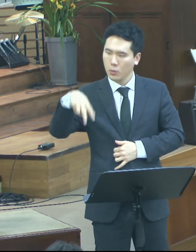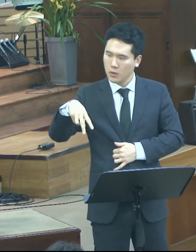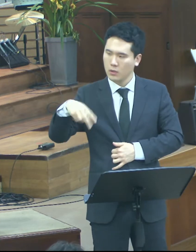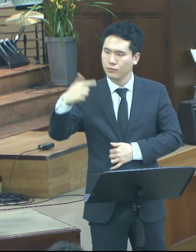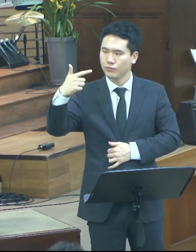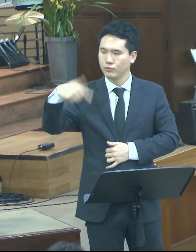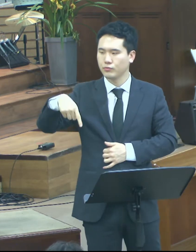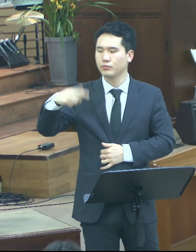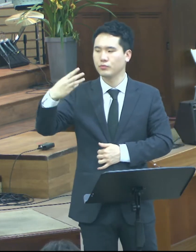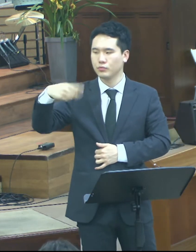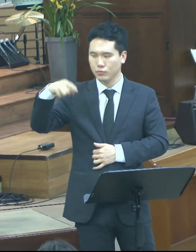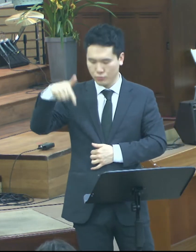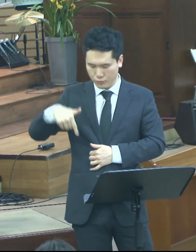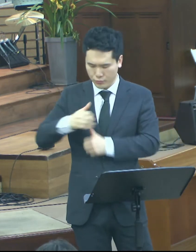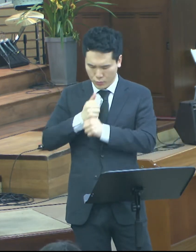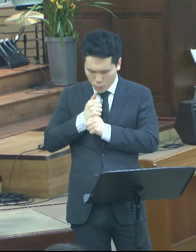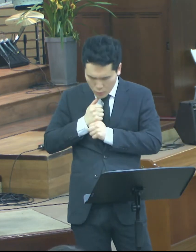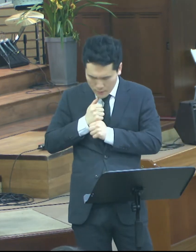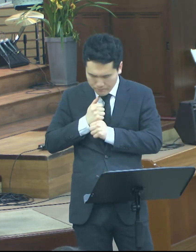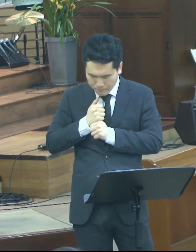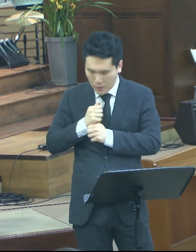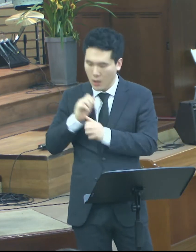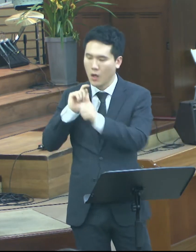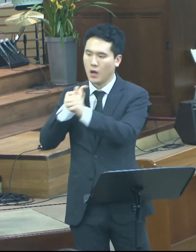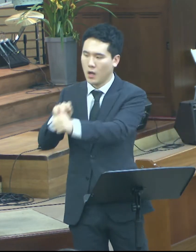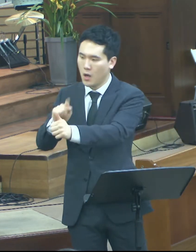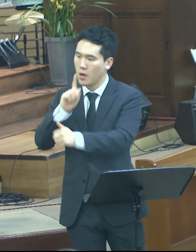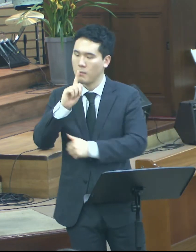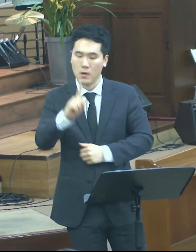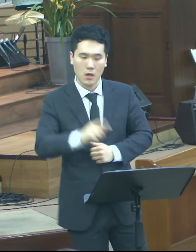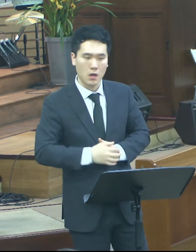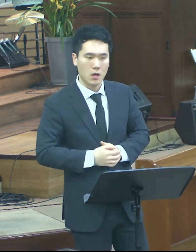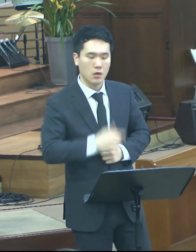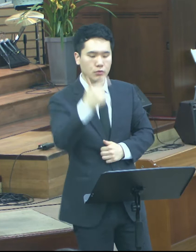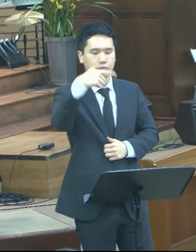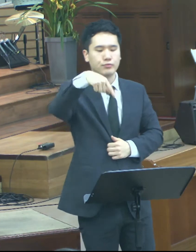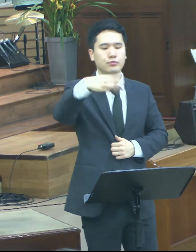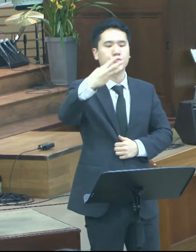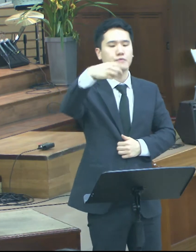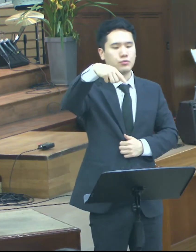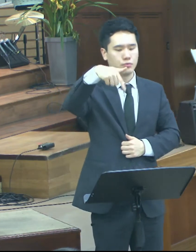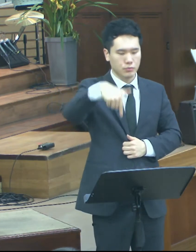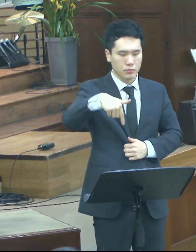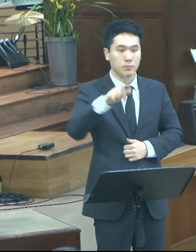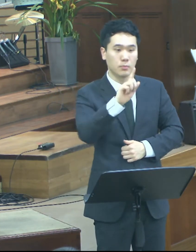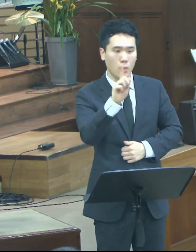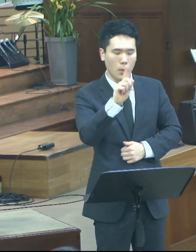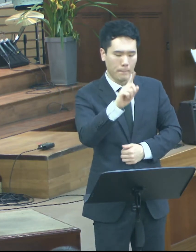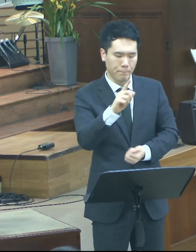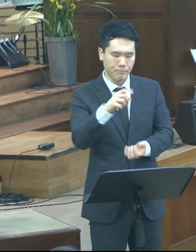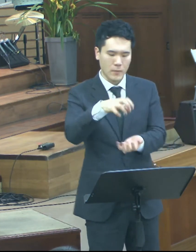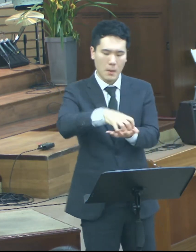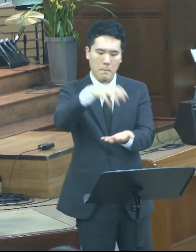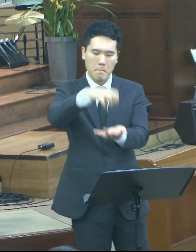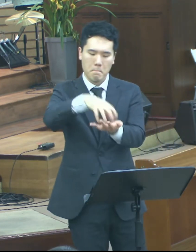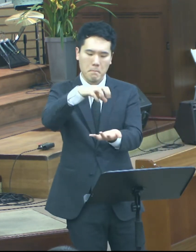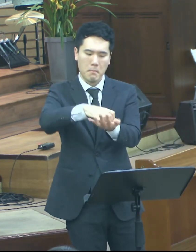주의하라. 이제 누룩은 이스트인데 빵 만들 때 이게 부풀게 하는 거잖아요. 조용하면서도 양이